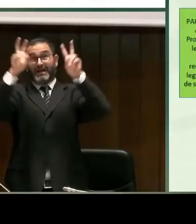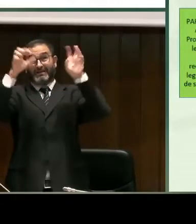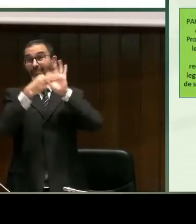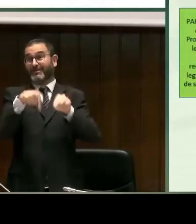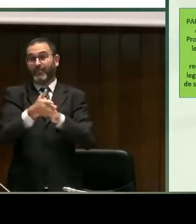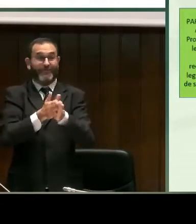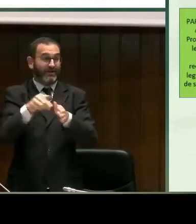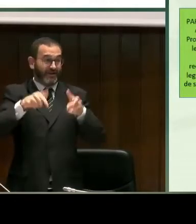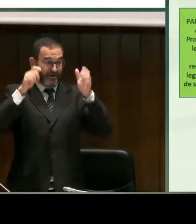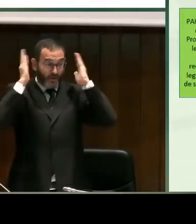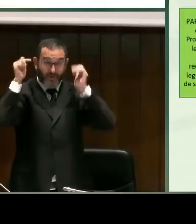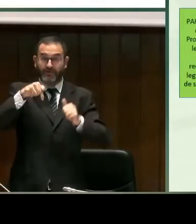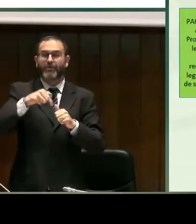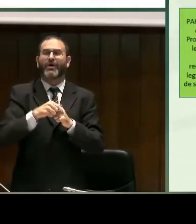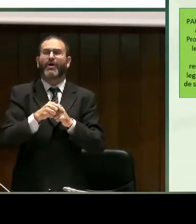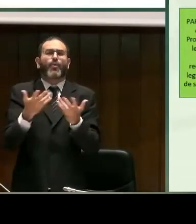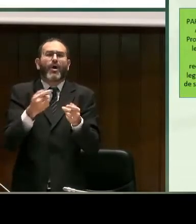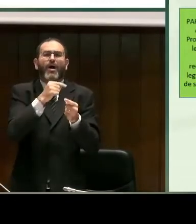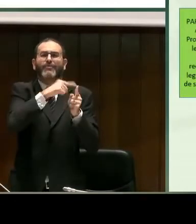nuestra ley en el ámbito social,